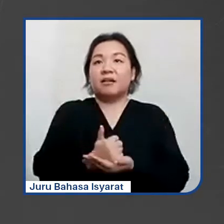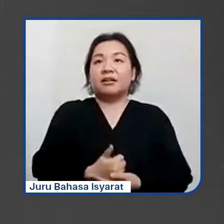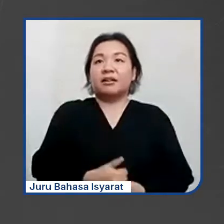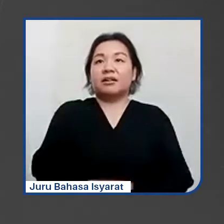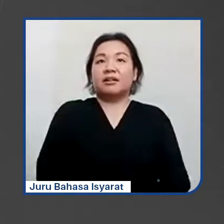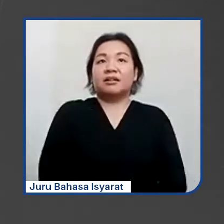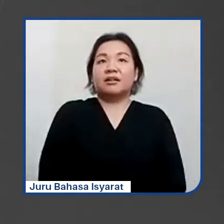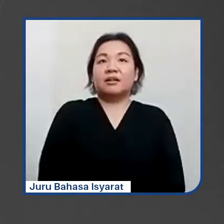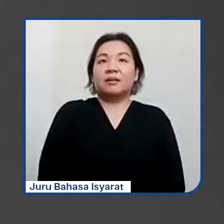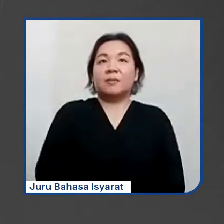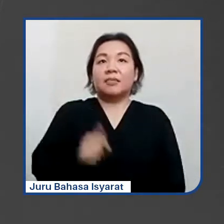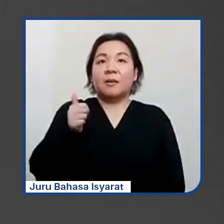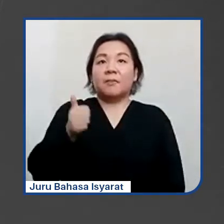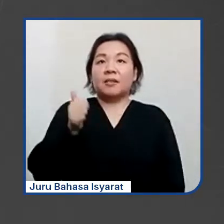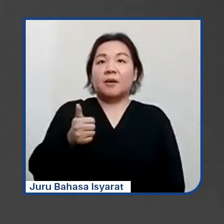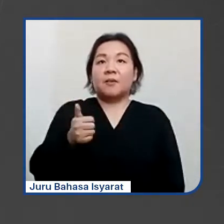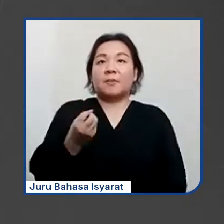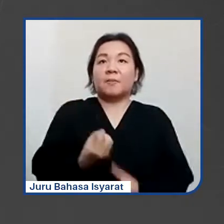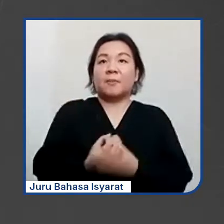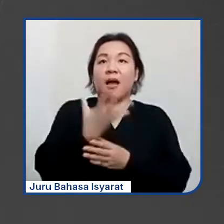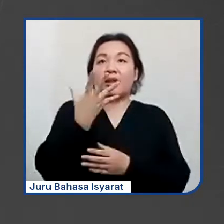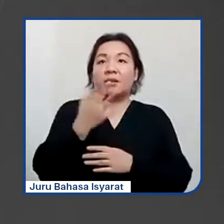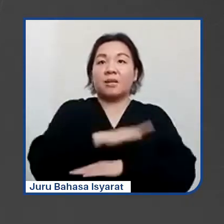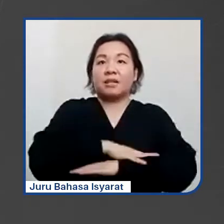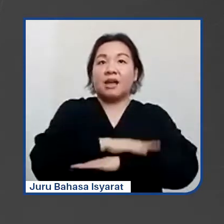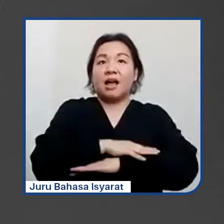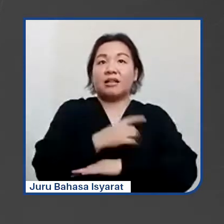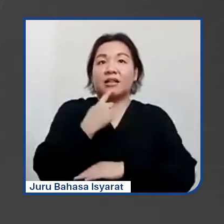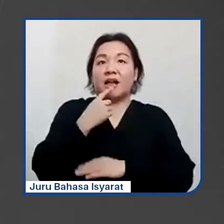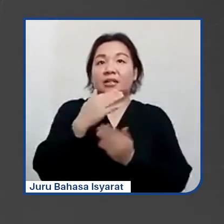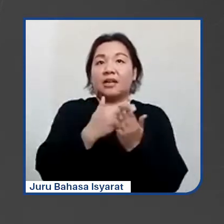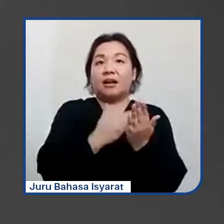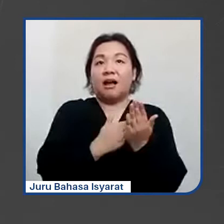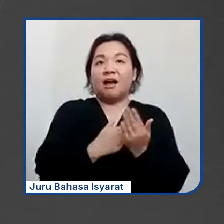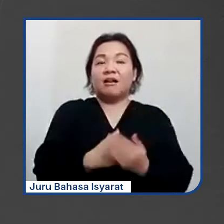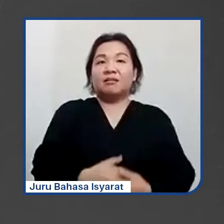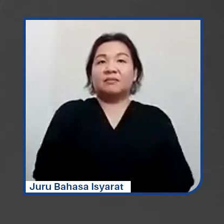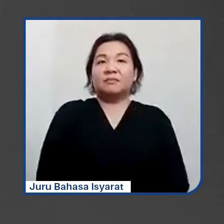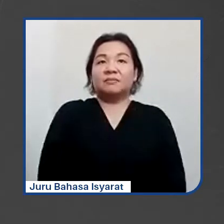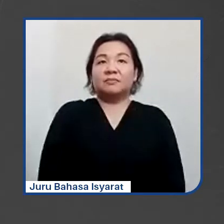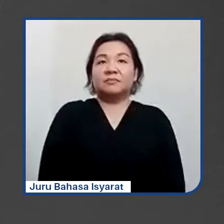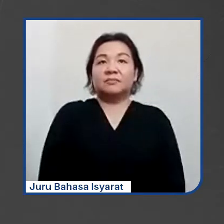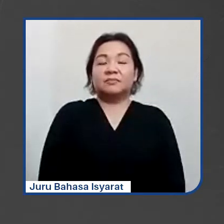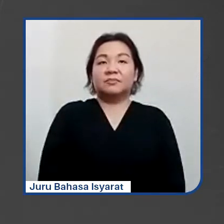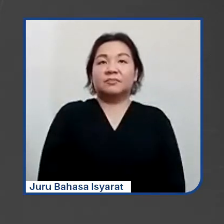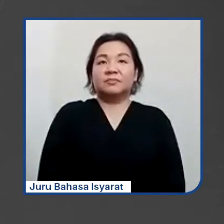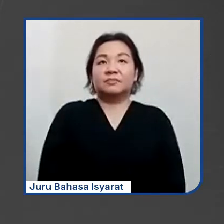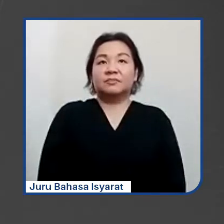mantau-mantau perkembangan berita tentang acara dan lain-lain. Itu aja, di rumah aja.